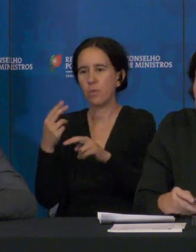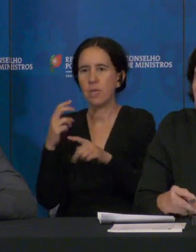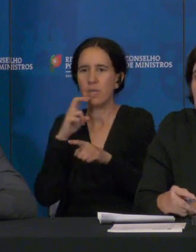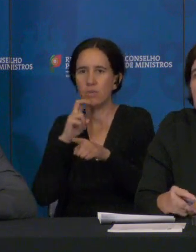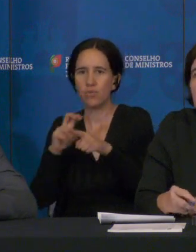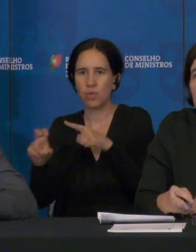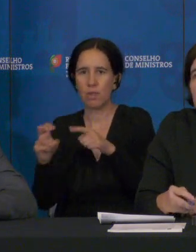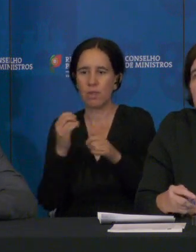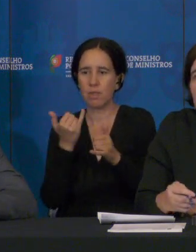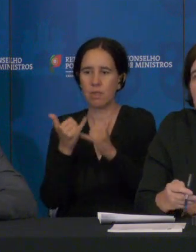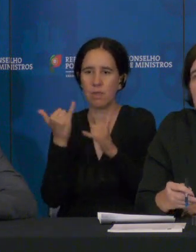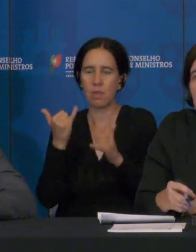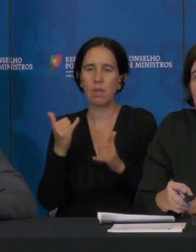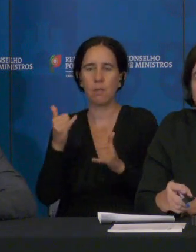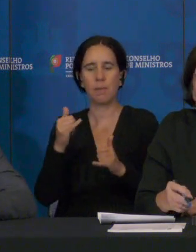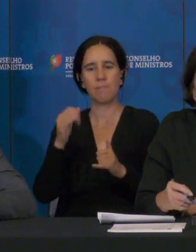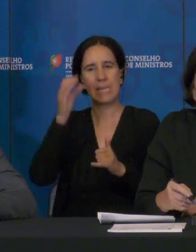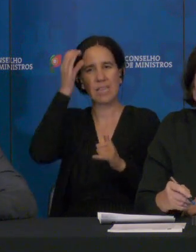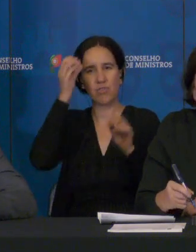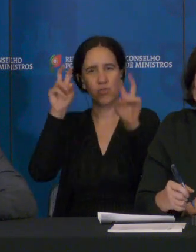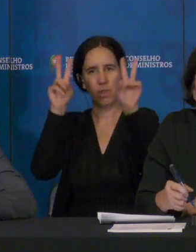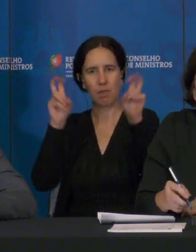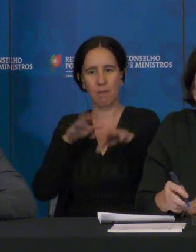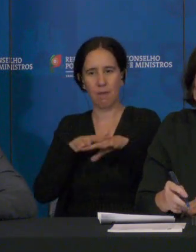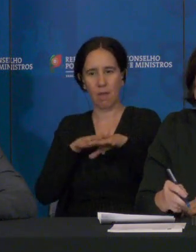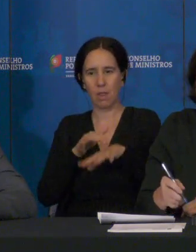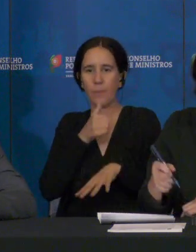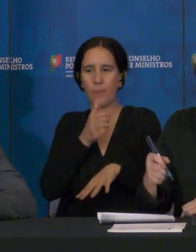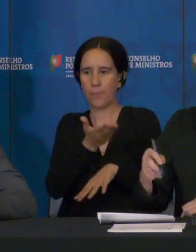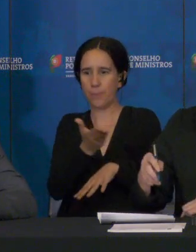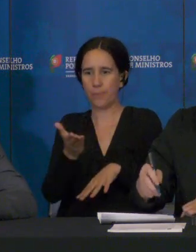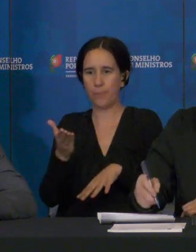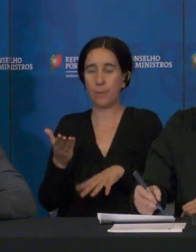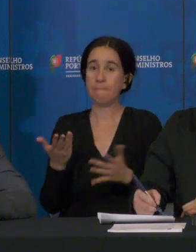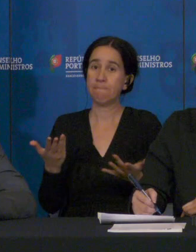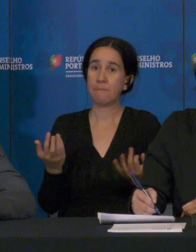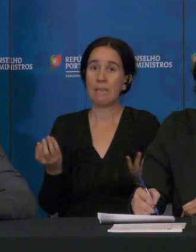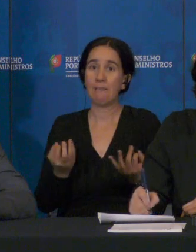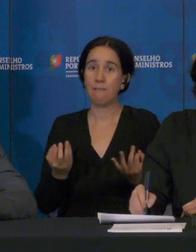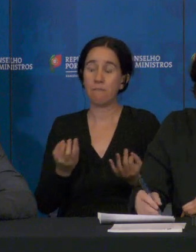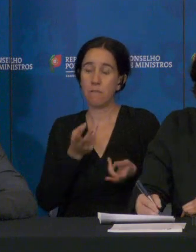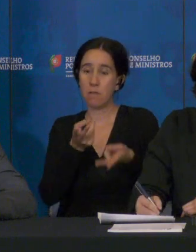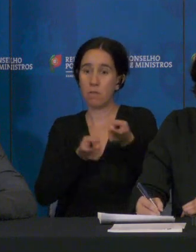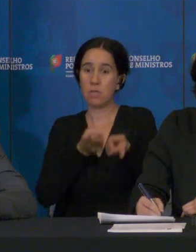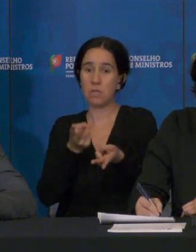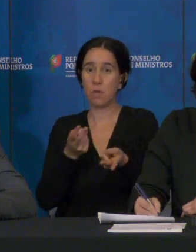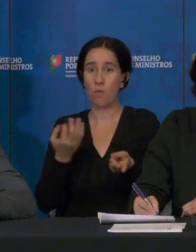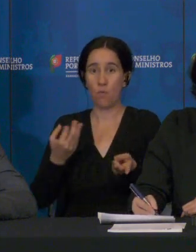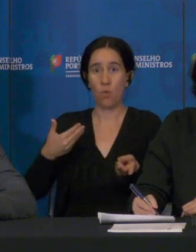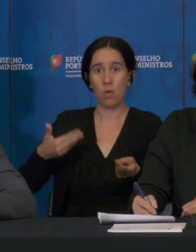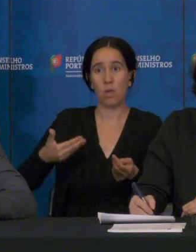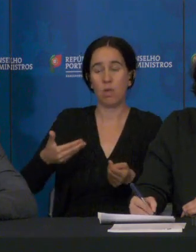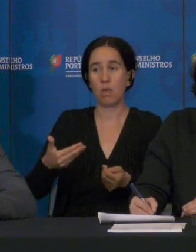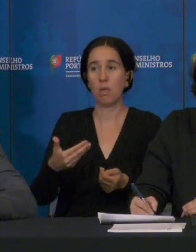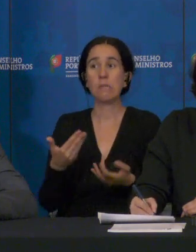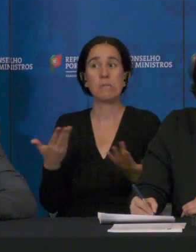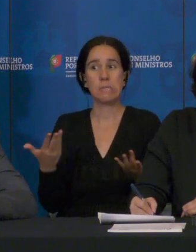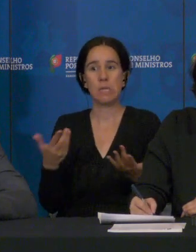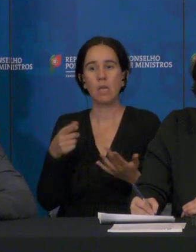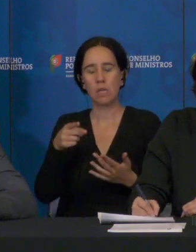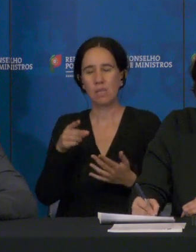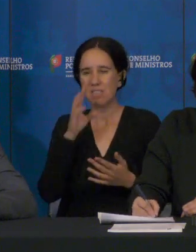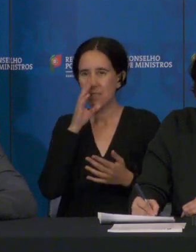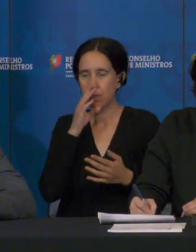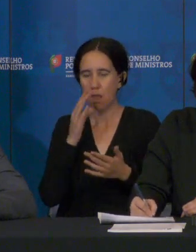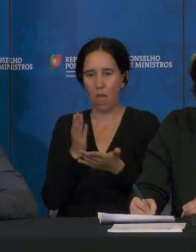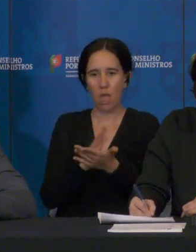redes inteligentes e, portanto, nesse sentido, a avaliação que foi feita é que o prolongar